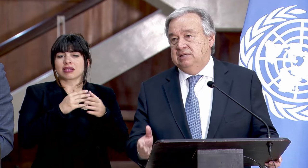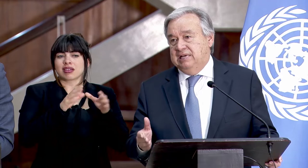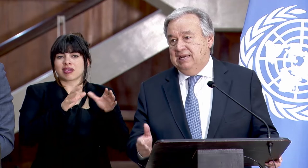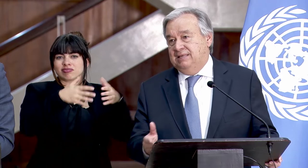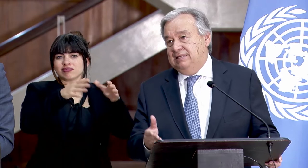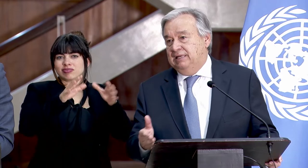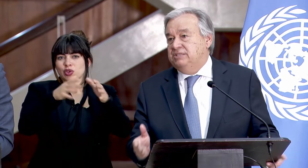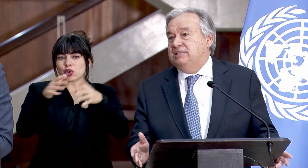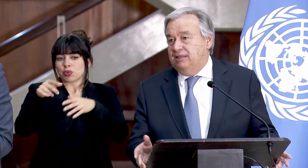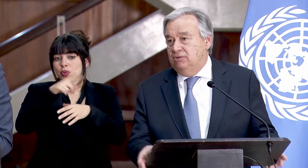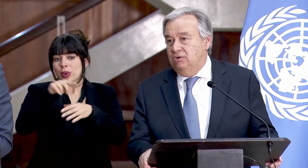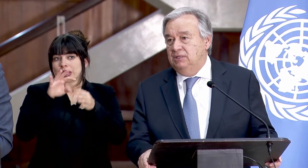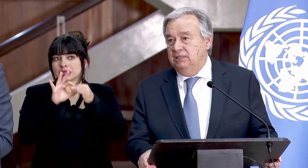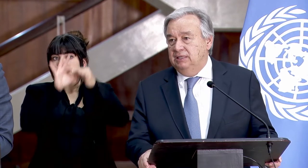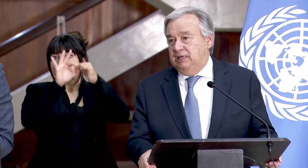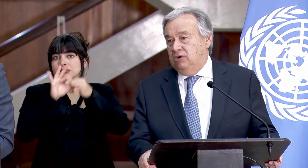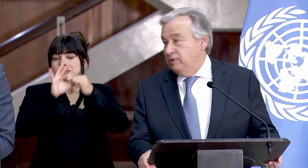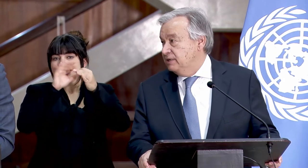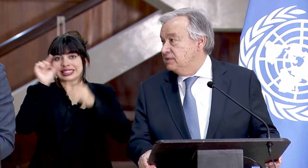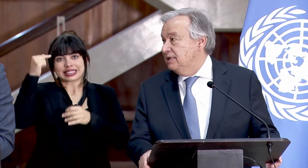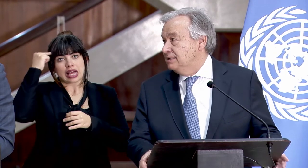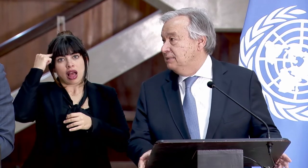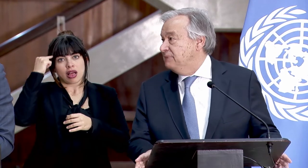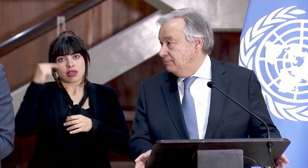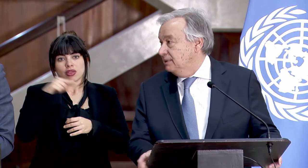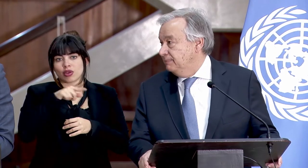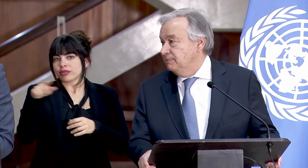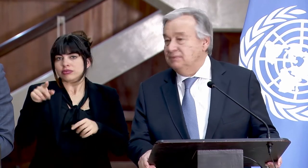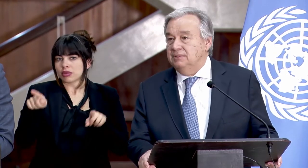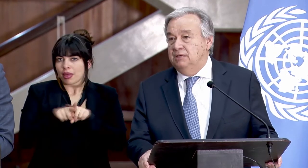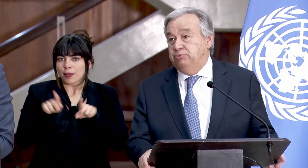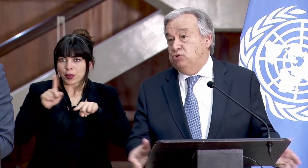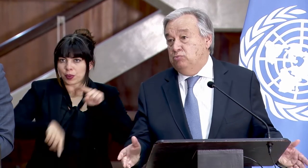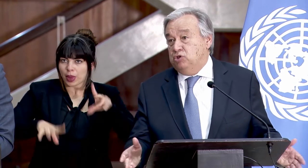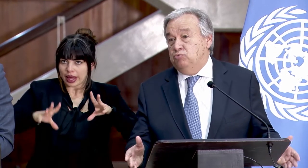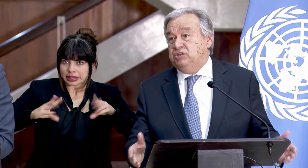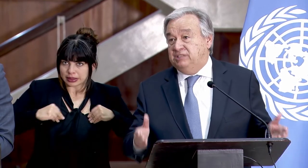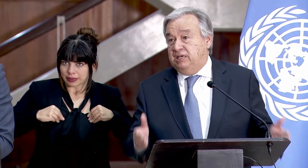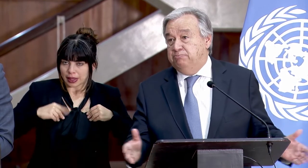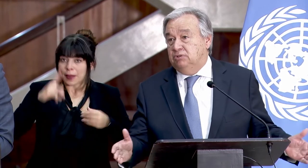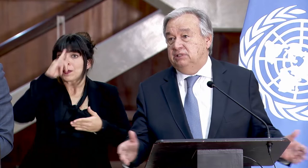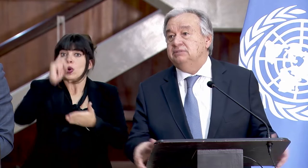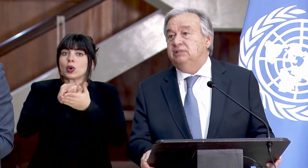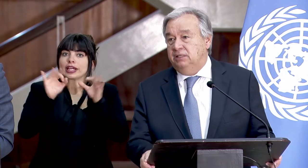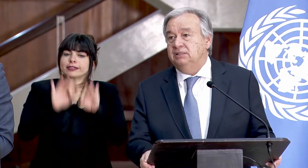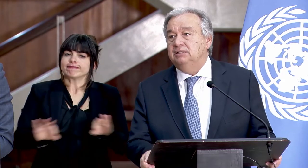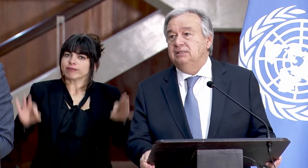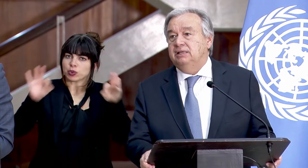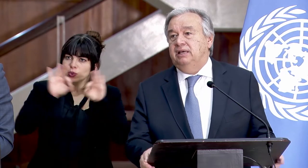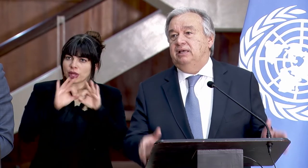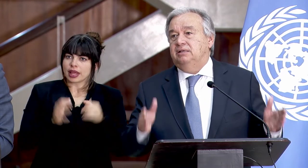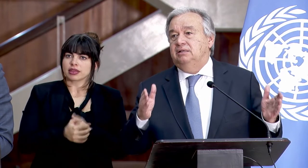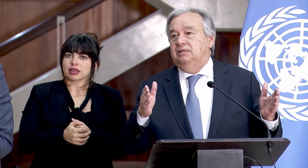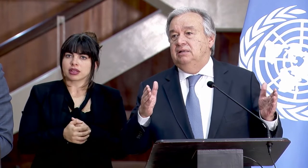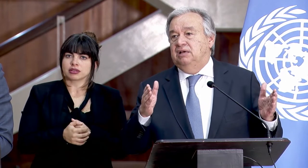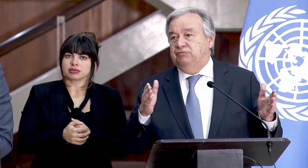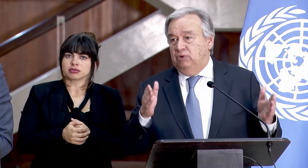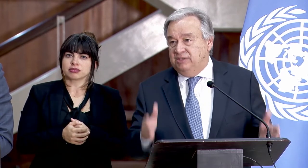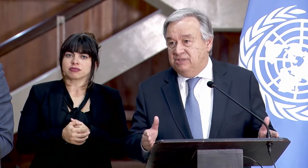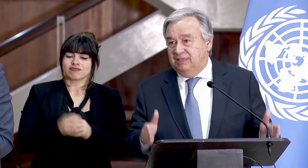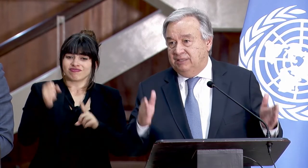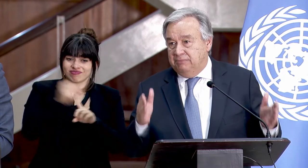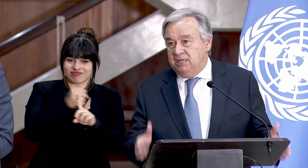entidades ligadas al Estado que no es aceptable. Y por eso mismo es tan importante que